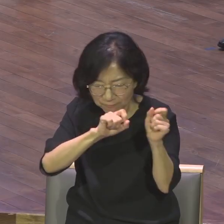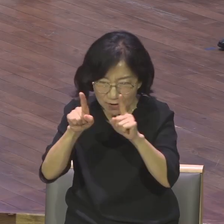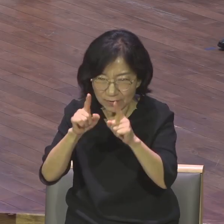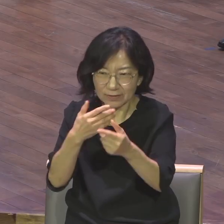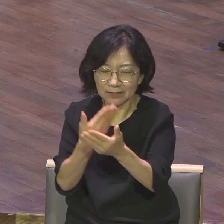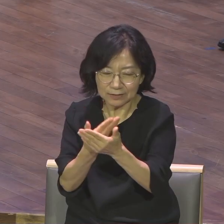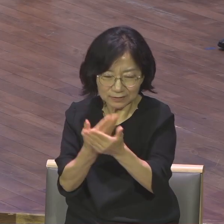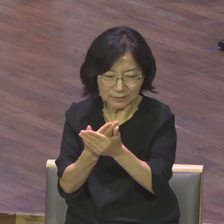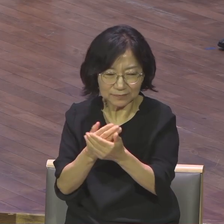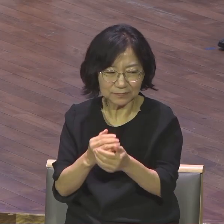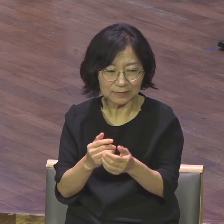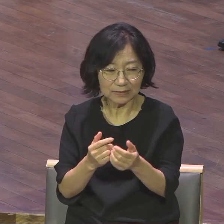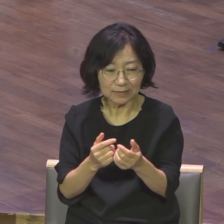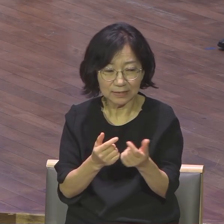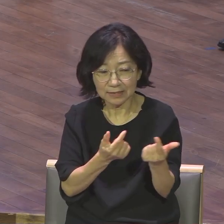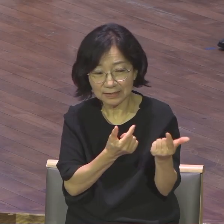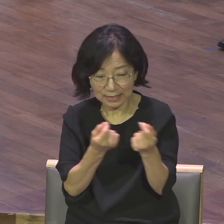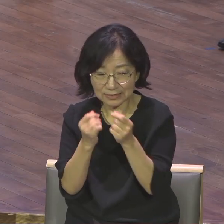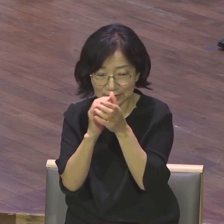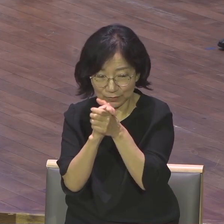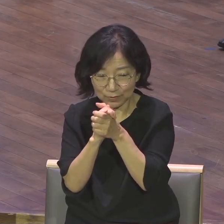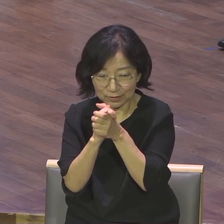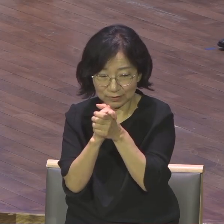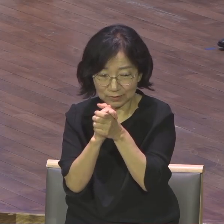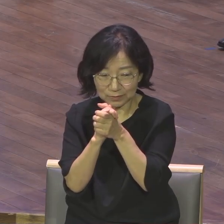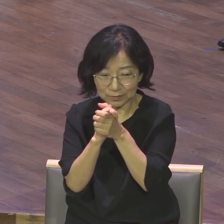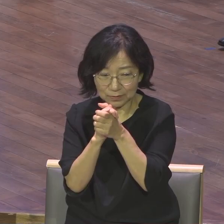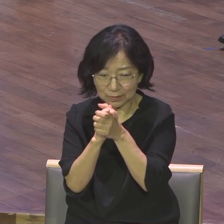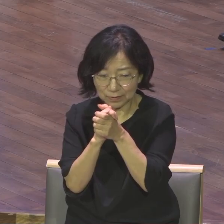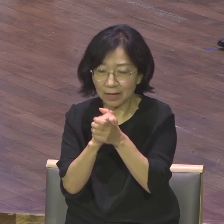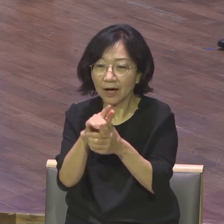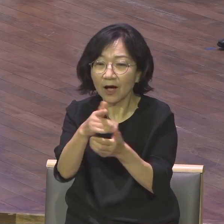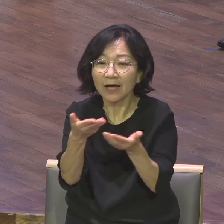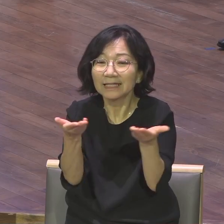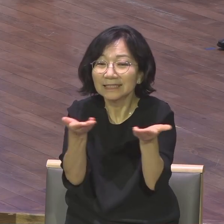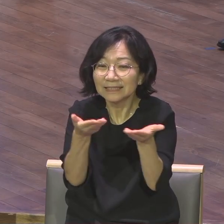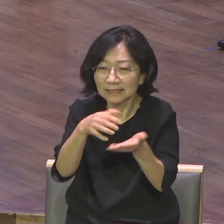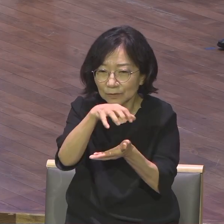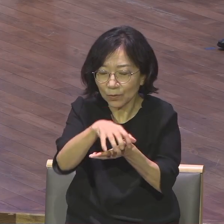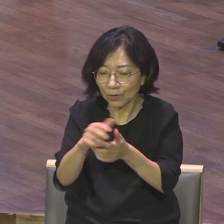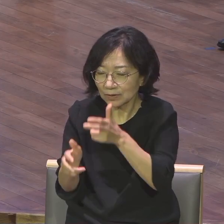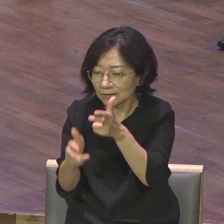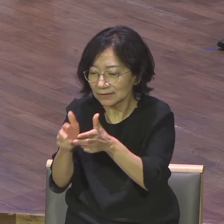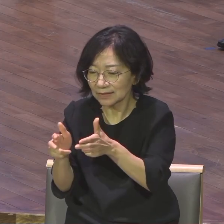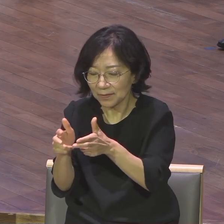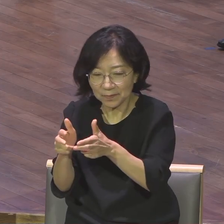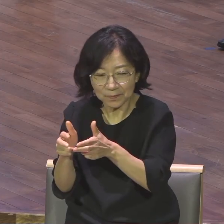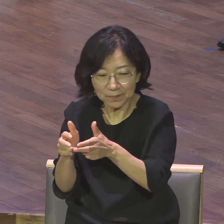주옵소서. 가정 공부를 위해서 기도하시고, 여러분 직장을 위해서 기도하시고, 사업을 위해서